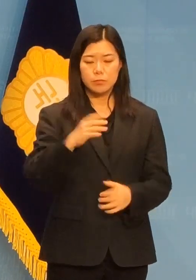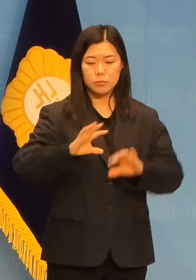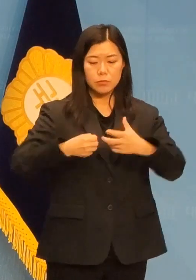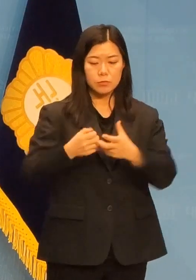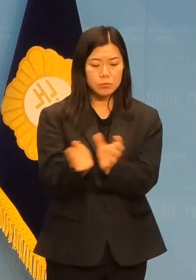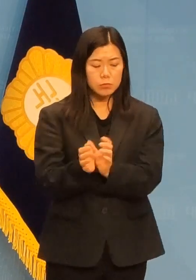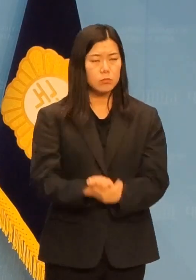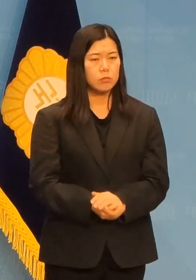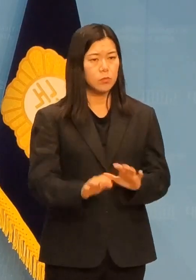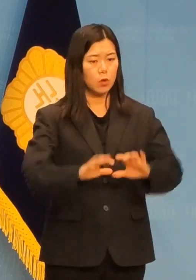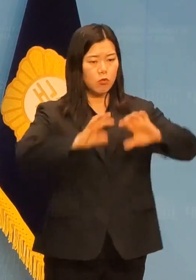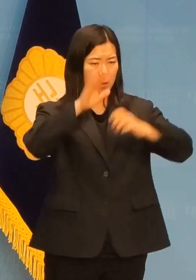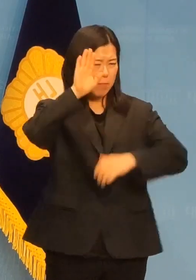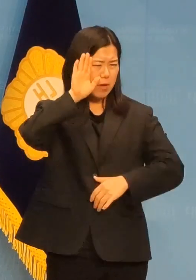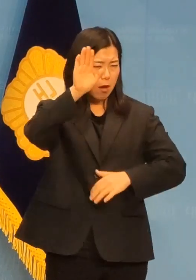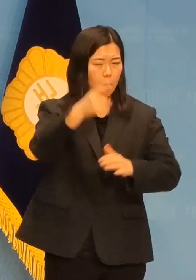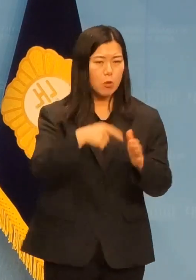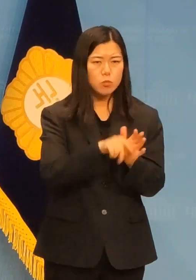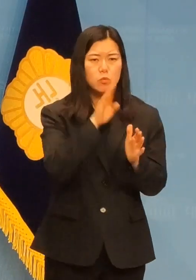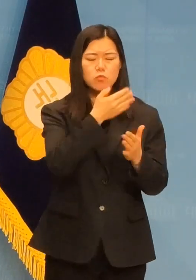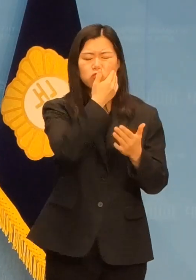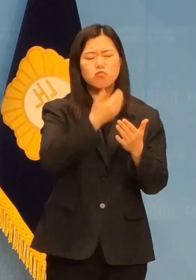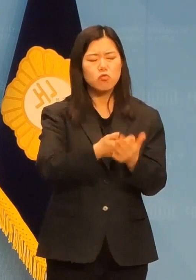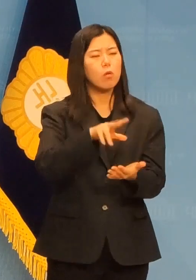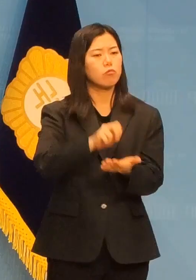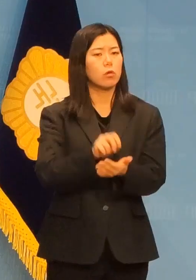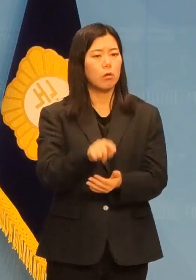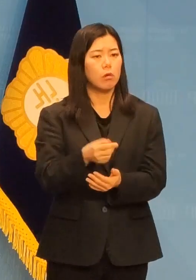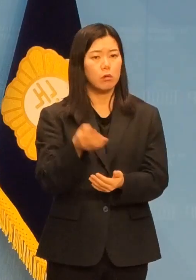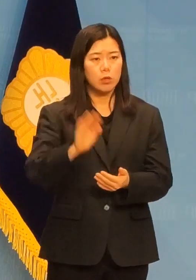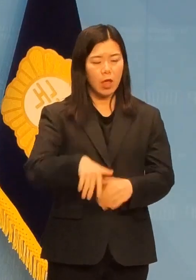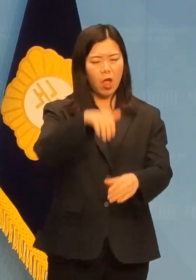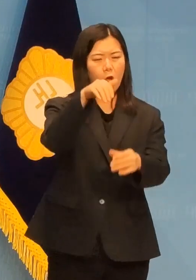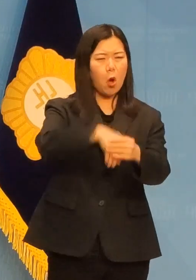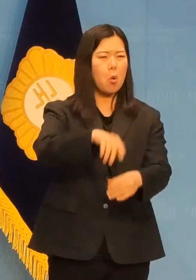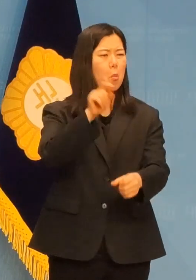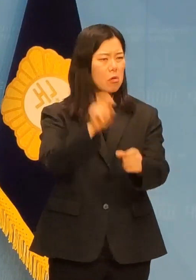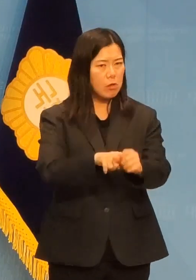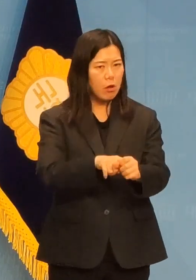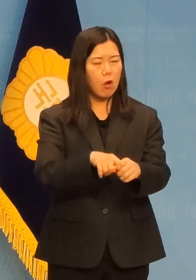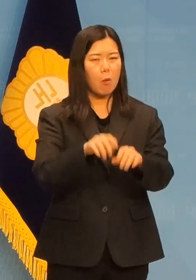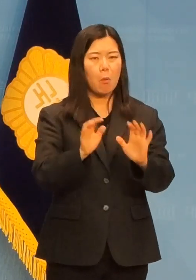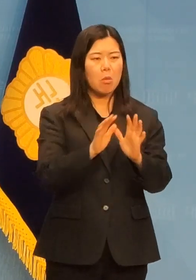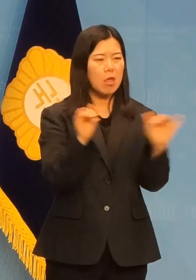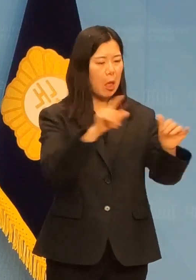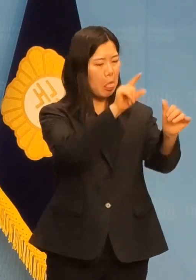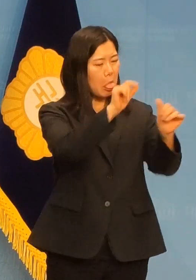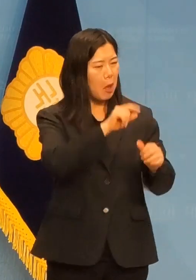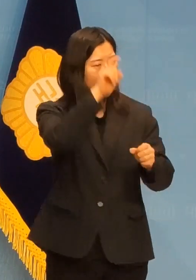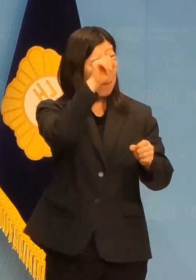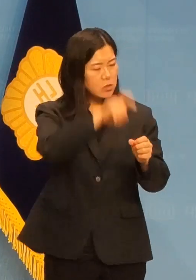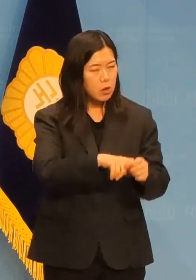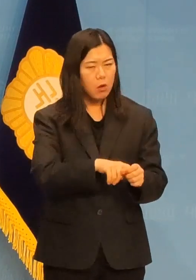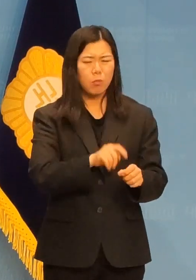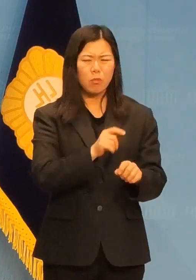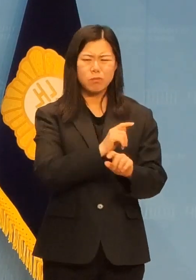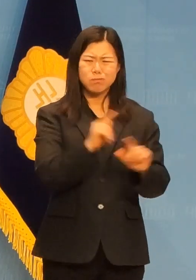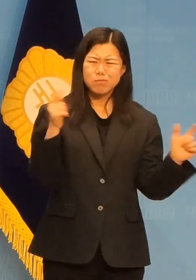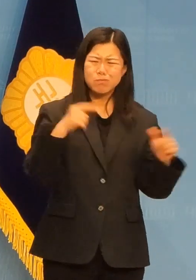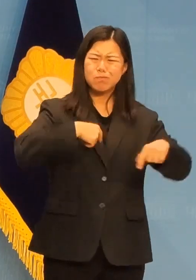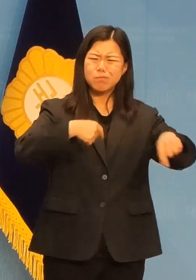국민의힘은 국가의 미래가 걸린 중대한 과제 앞에서 선거용, 인물 차출설 같은 낡은